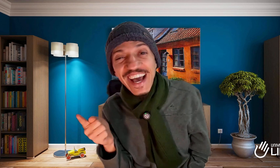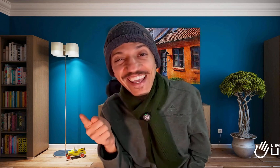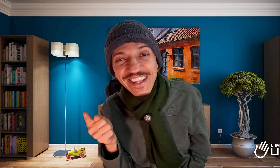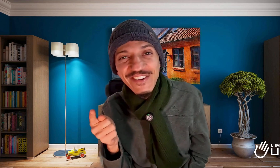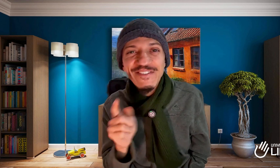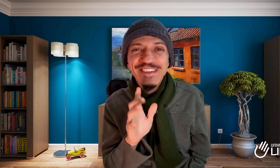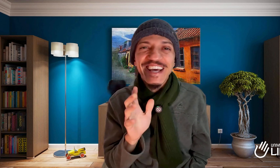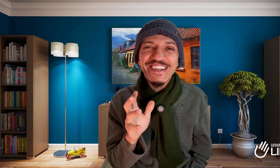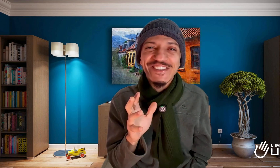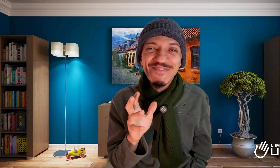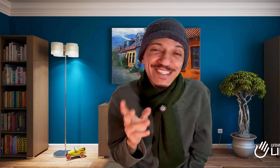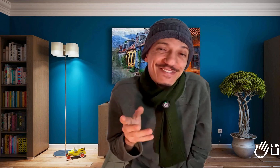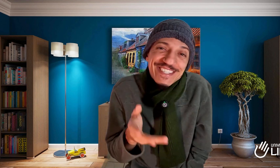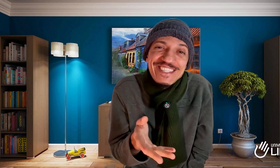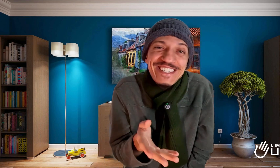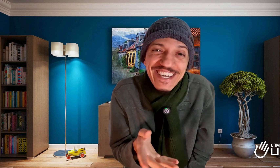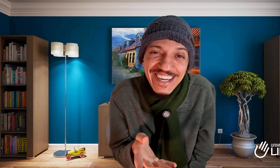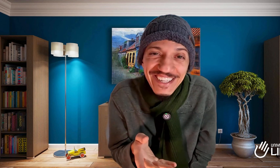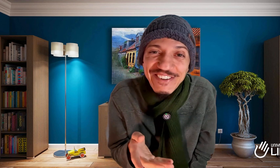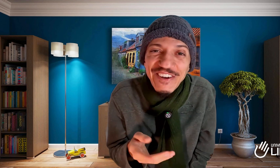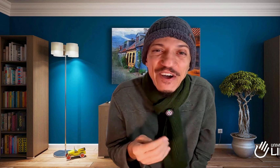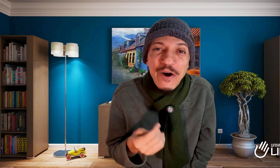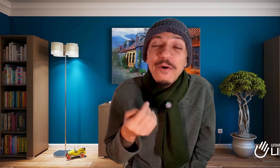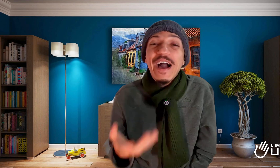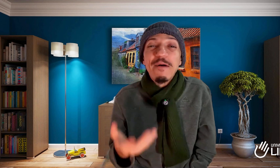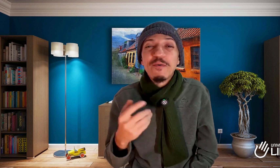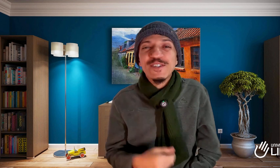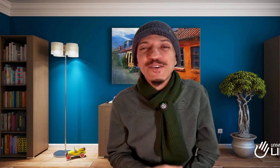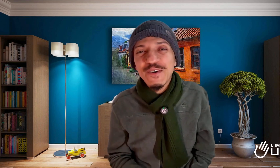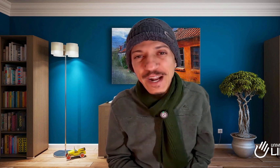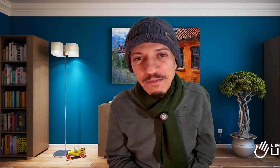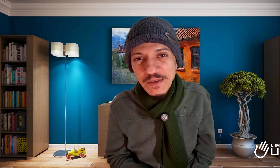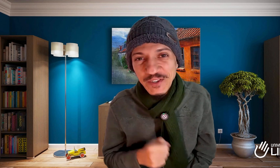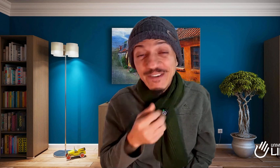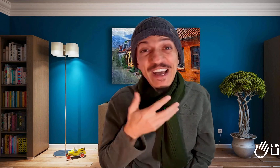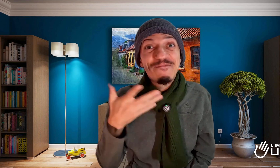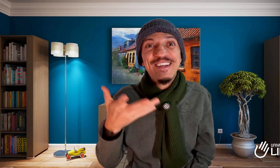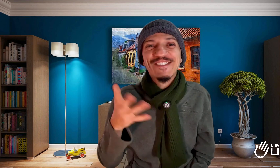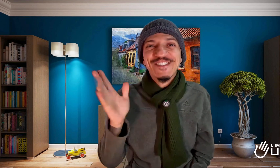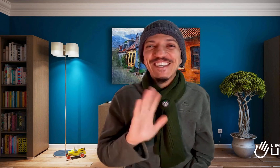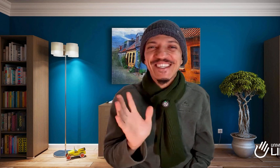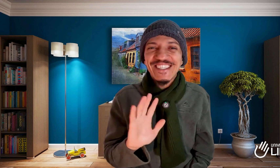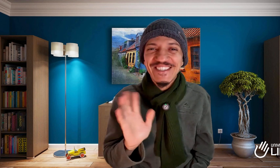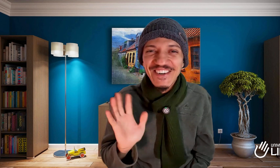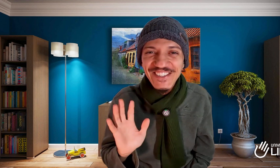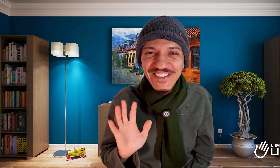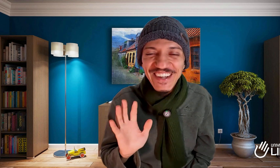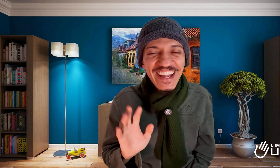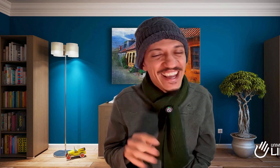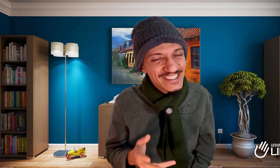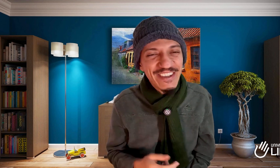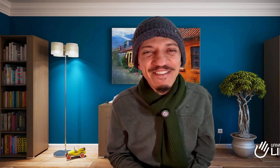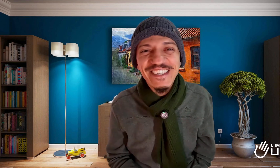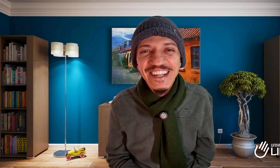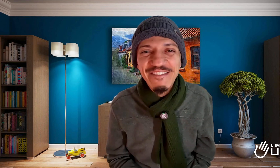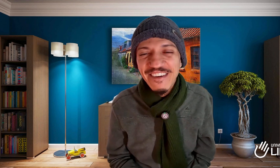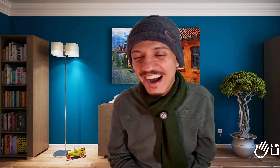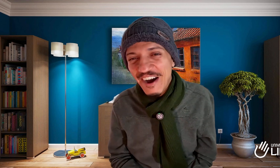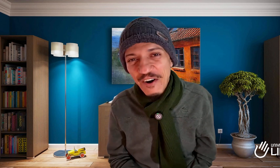saindo e fizer isso. Mas se você está chegando ou acabou de encontrar a pessoa e abrir um sorriso assim no rosto, isso aqui vai significar